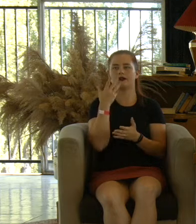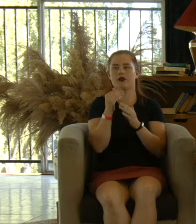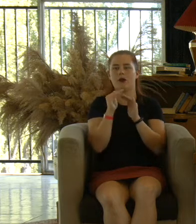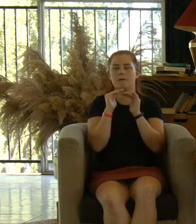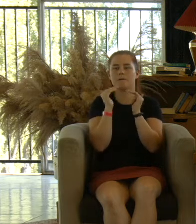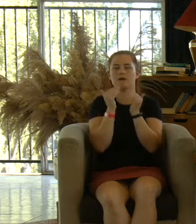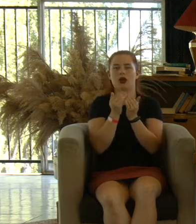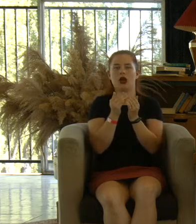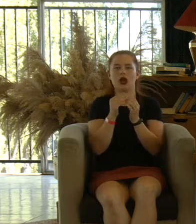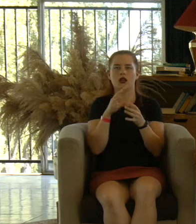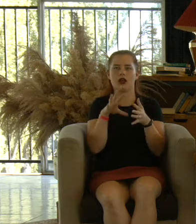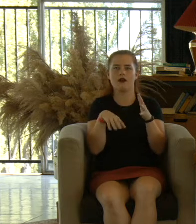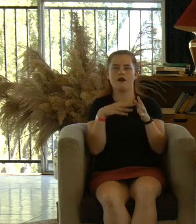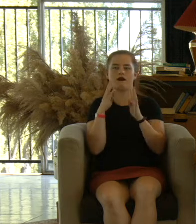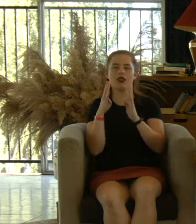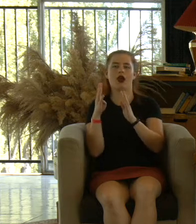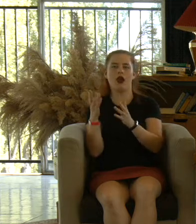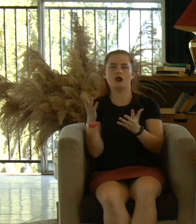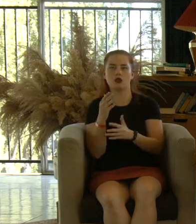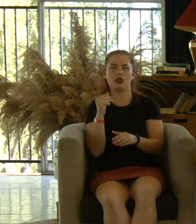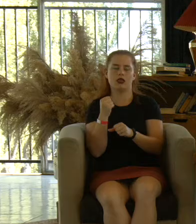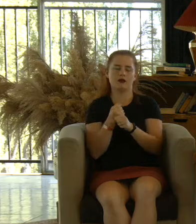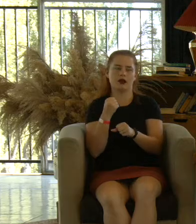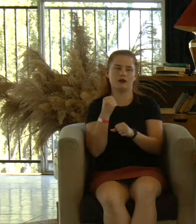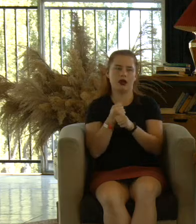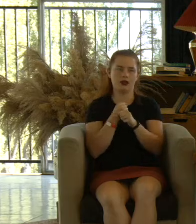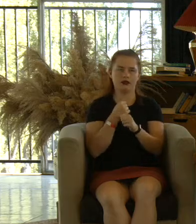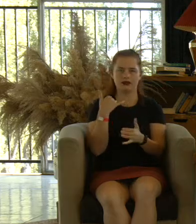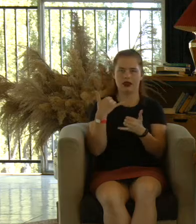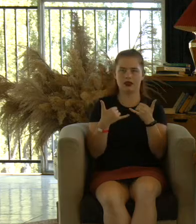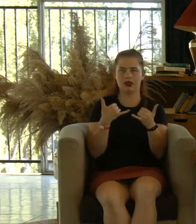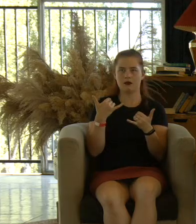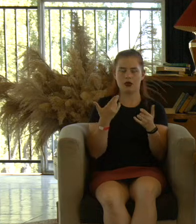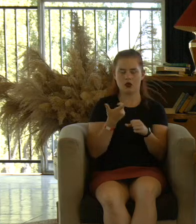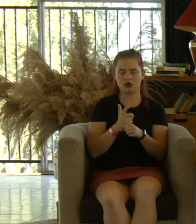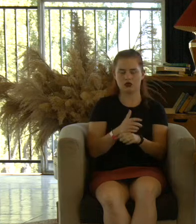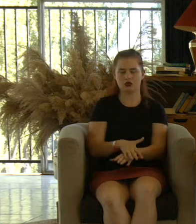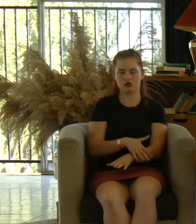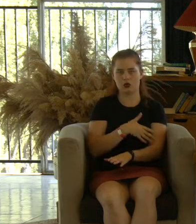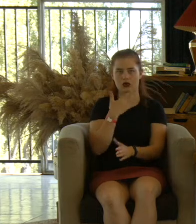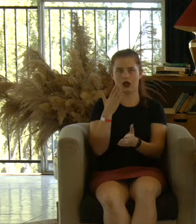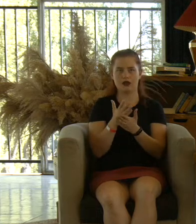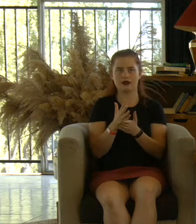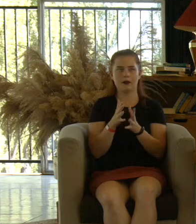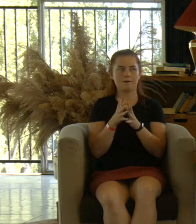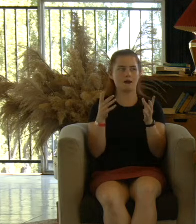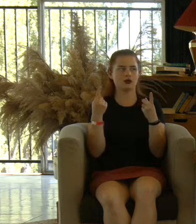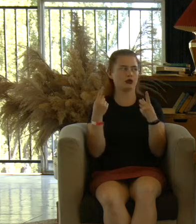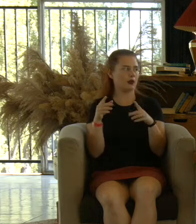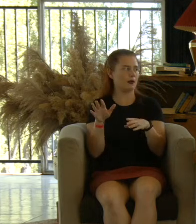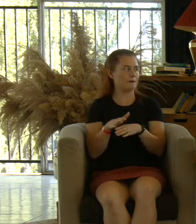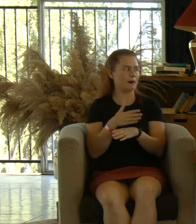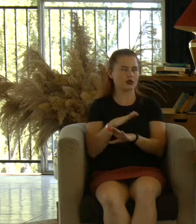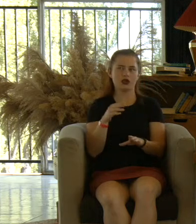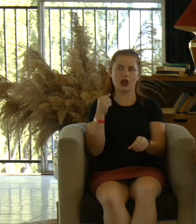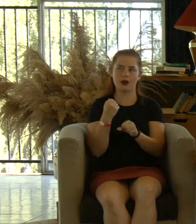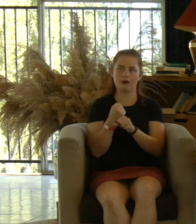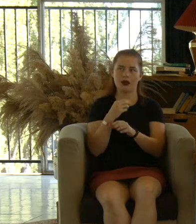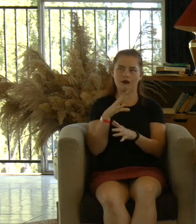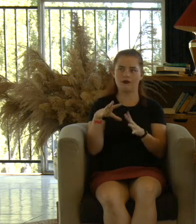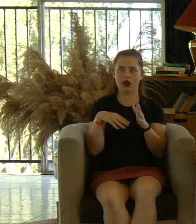который не обрабатывался очень много лет и на котором порядок, не который сгнил. Потому что есть большое отличие между необрабатываемым виноградником,